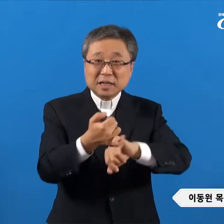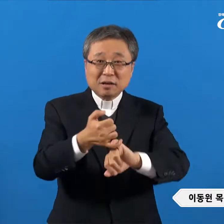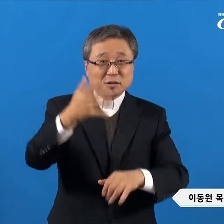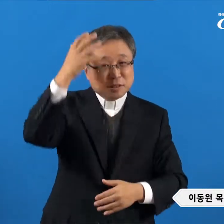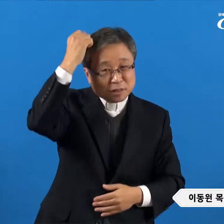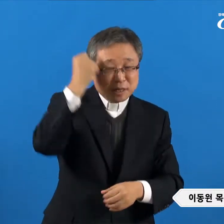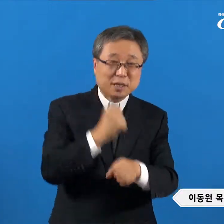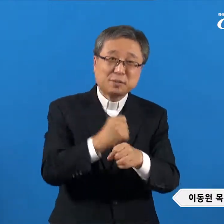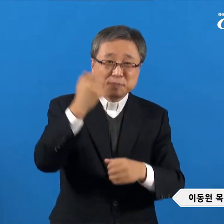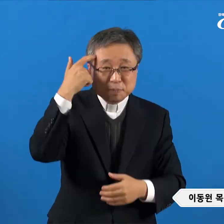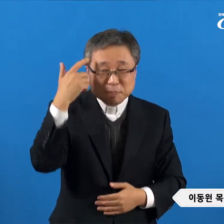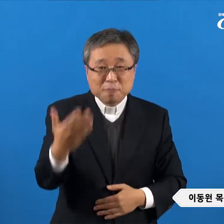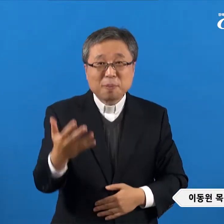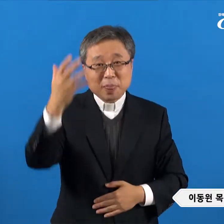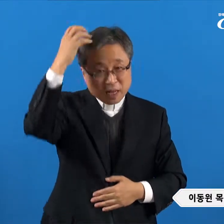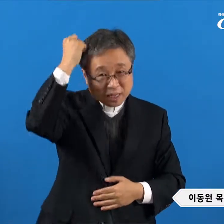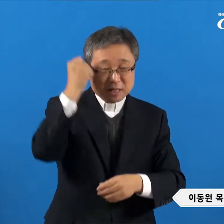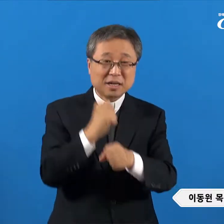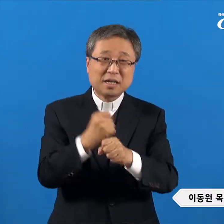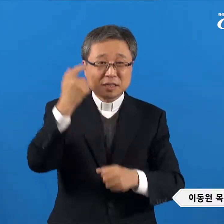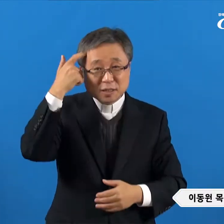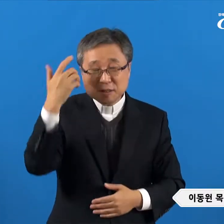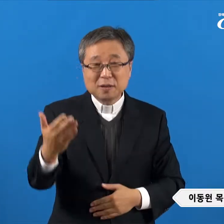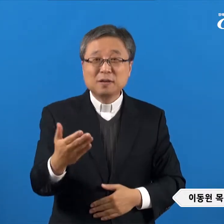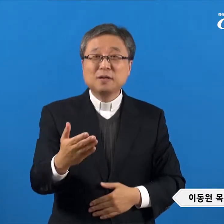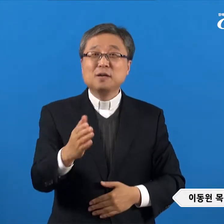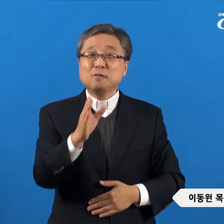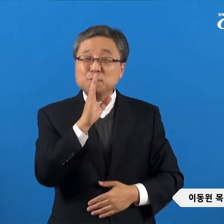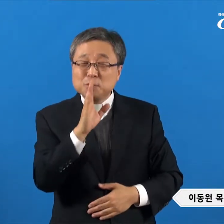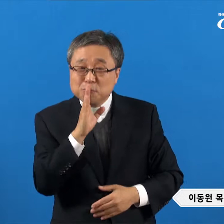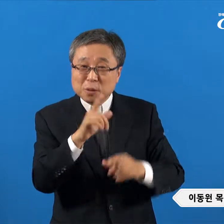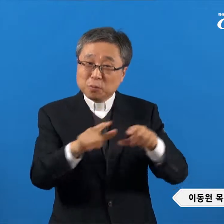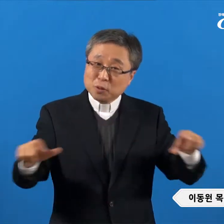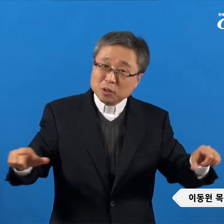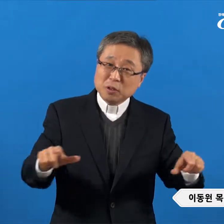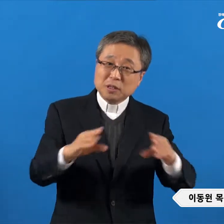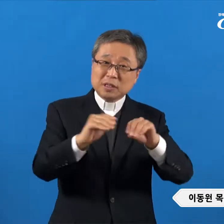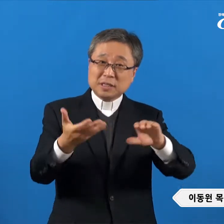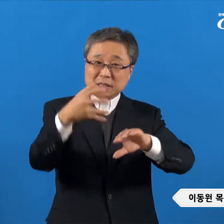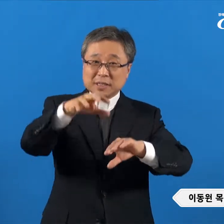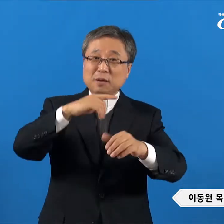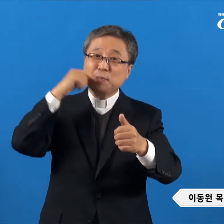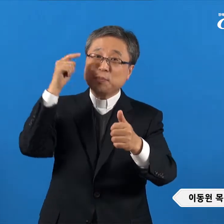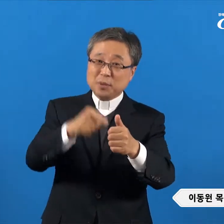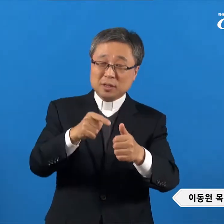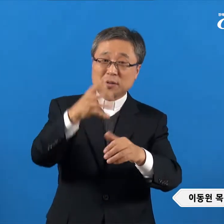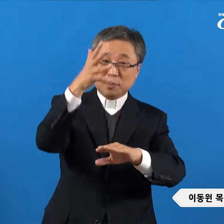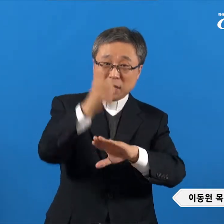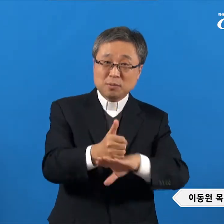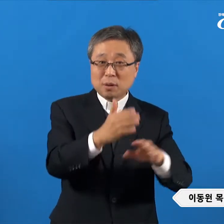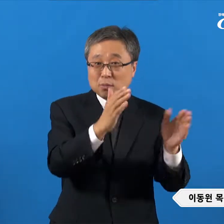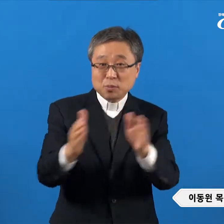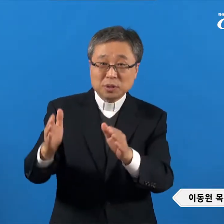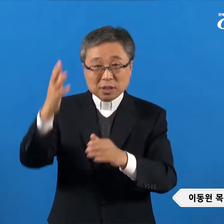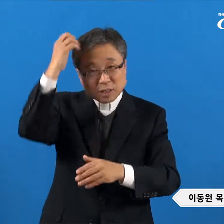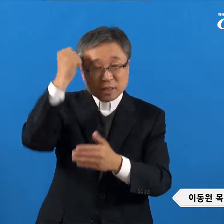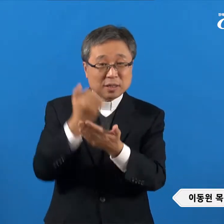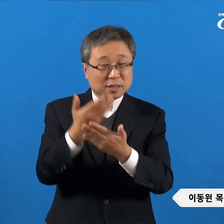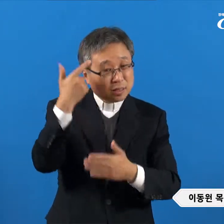기억하시나요? 기억하십니까? 소위 지상명령의 마지막 대목을 기억하십니까? 마태복음